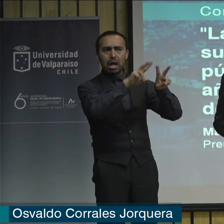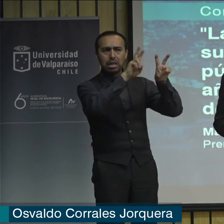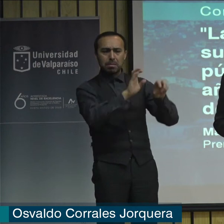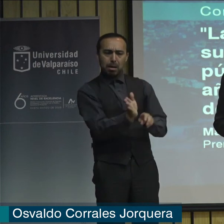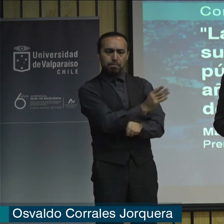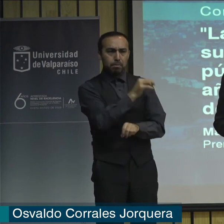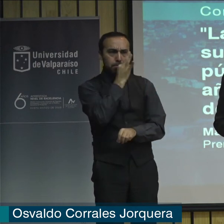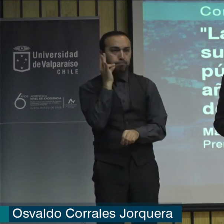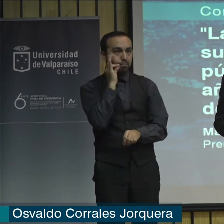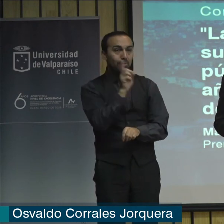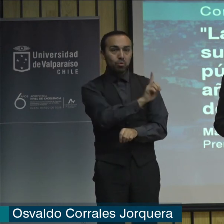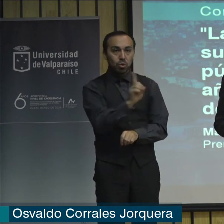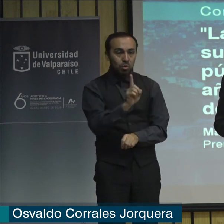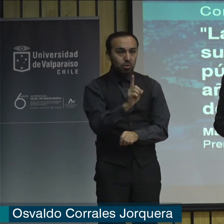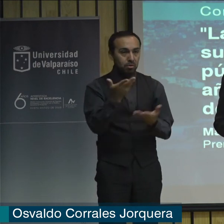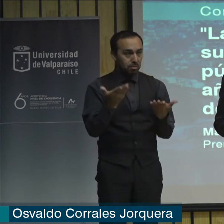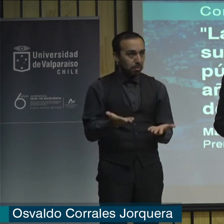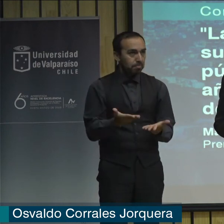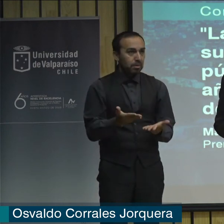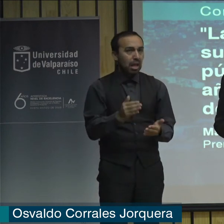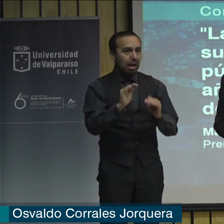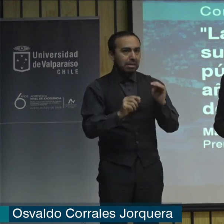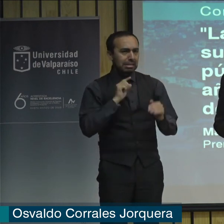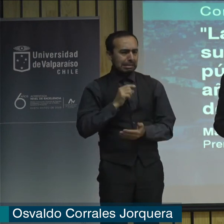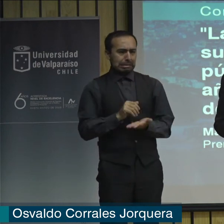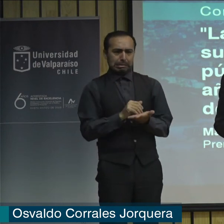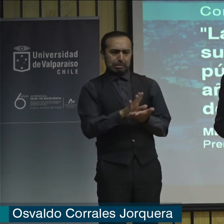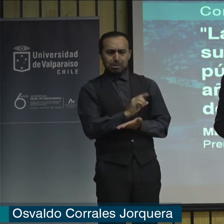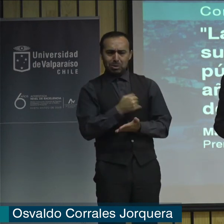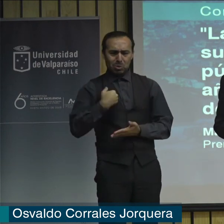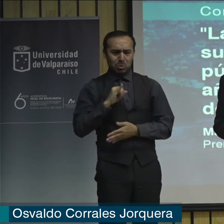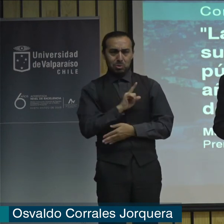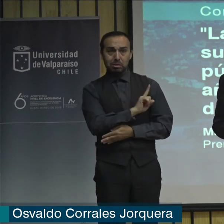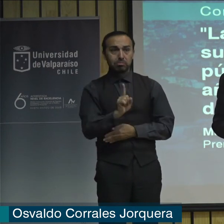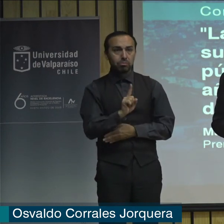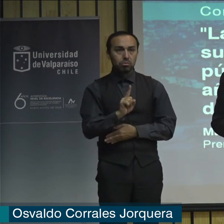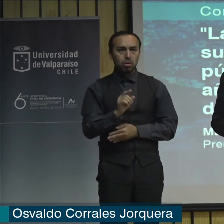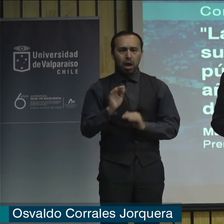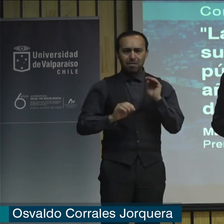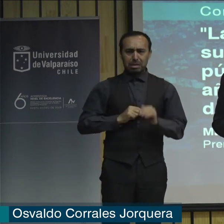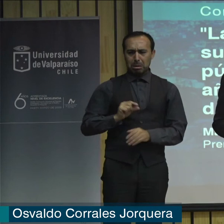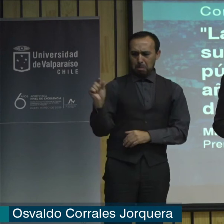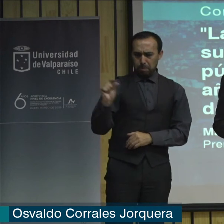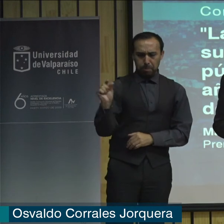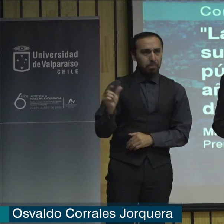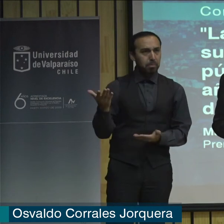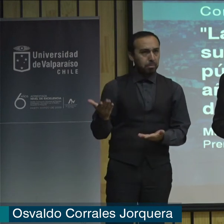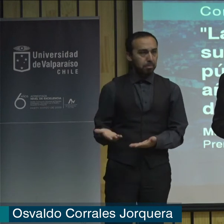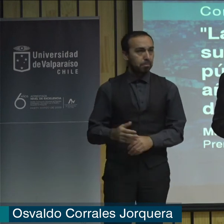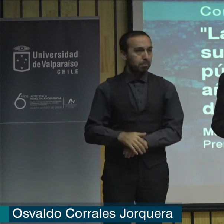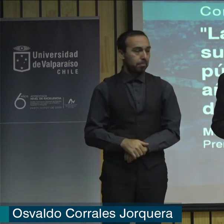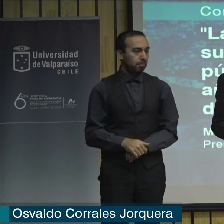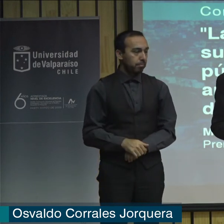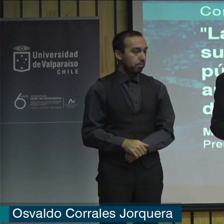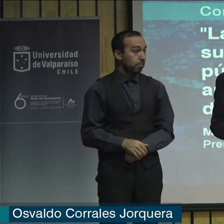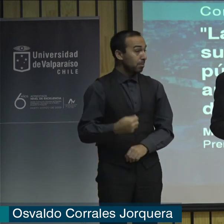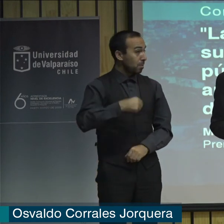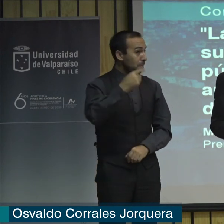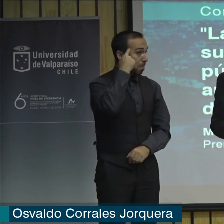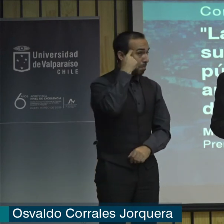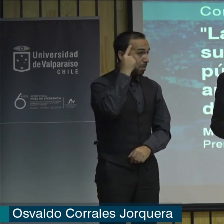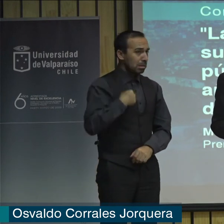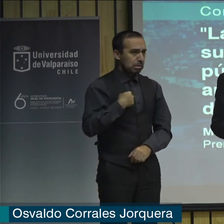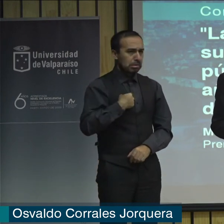responde a una estrategia de negación improcedente valoración de lo ocurrido Me parece que